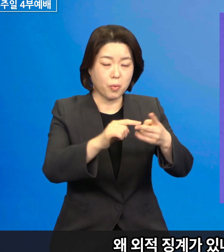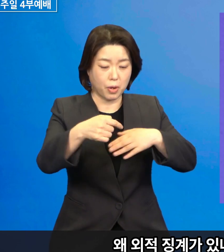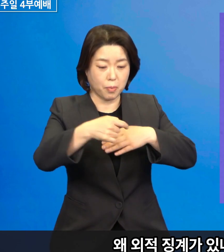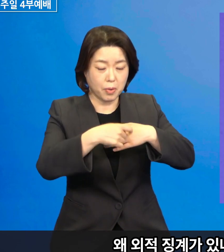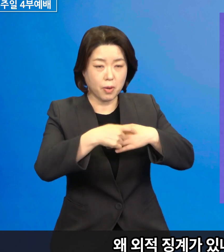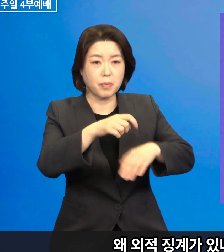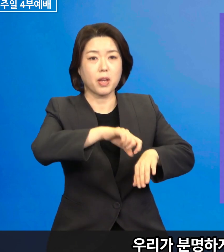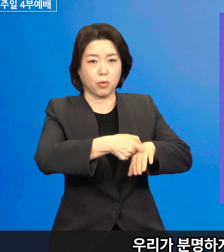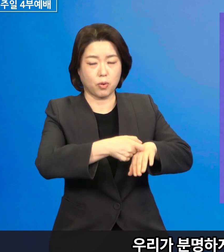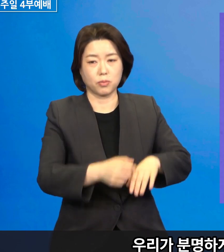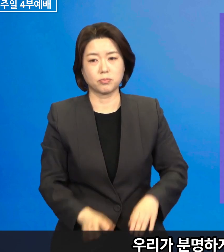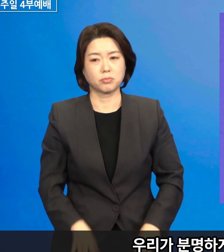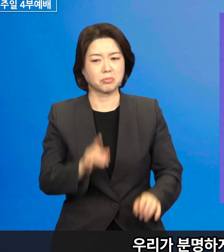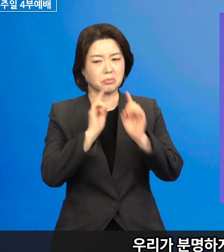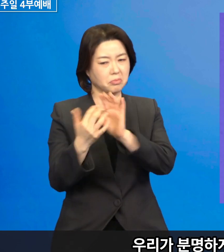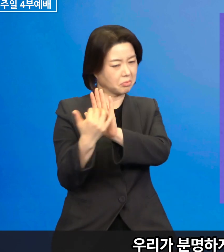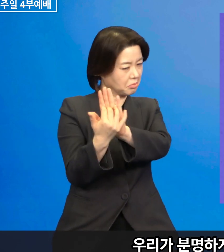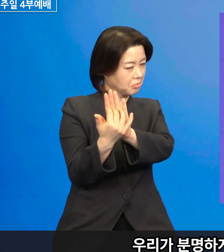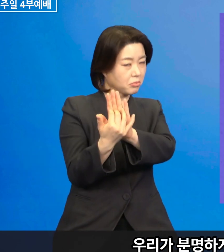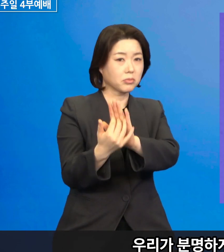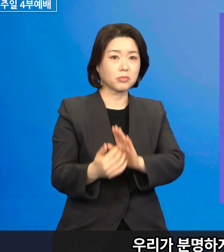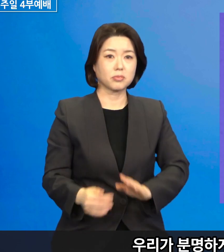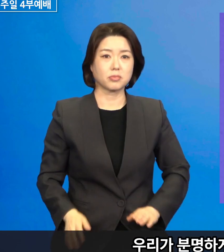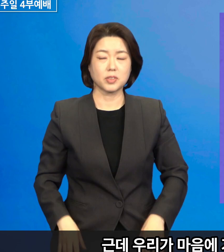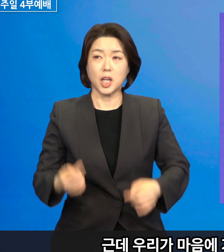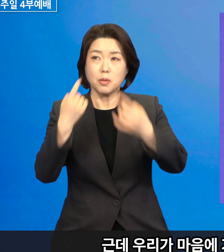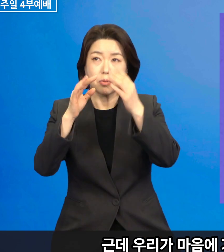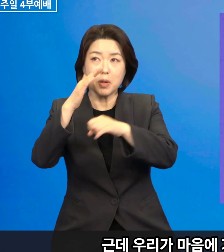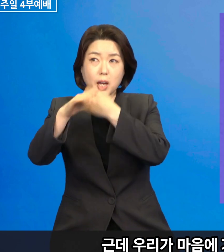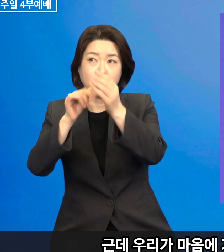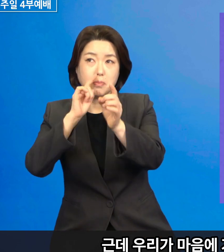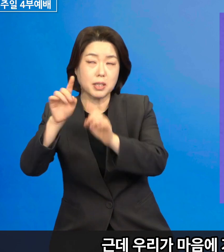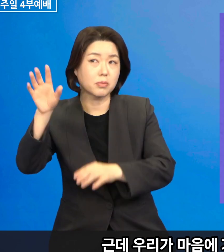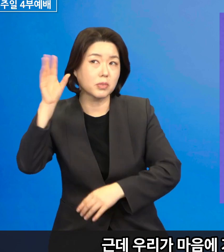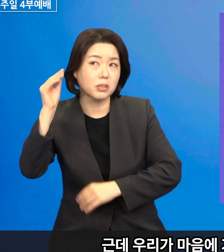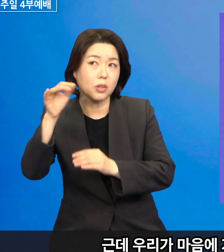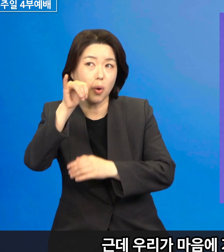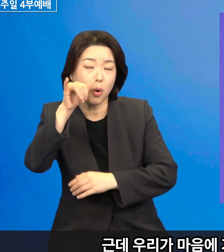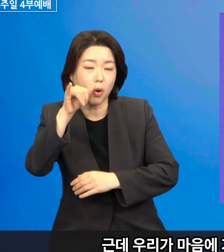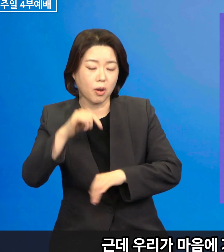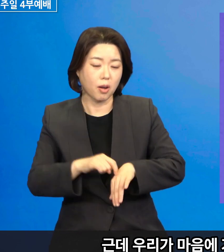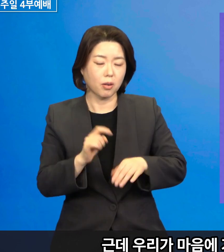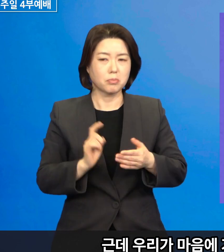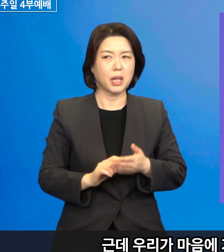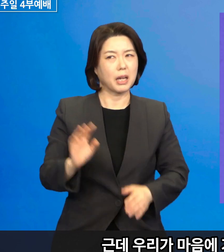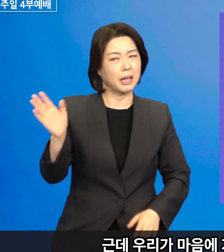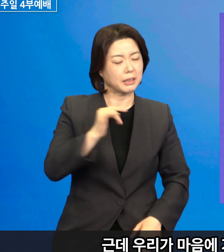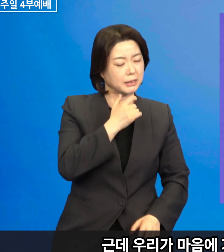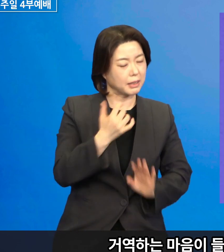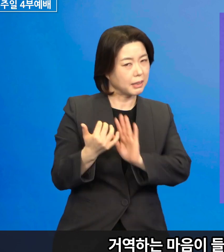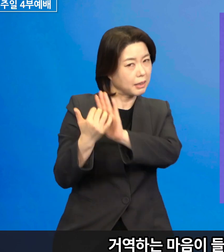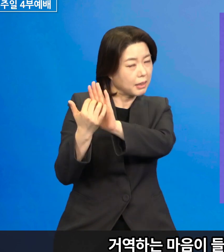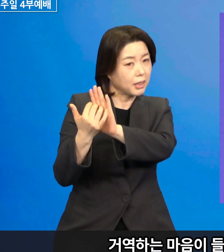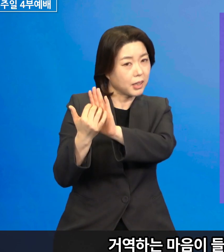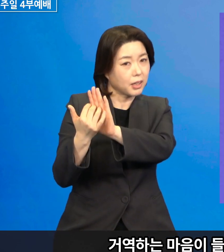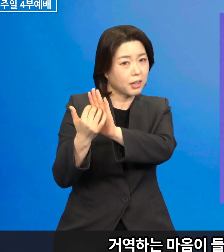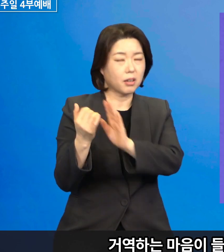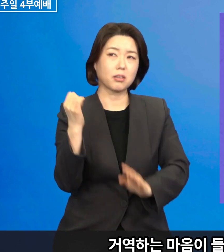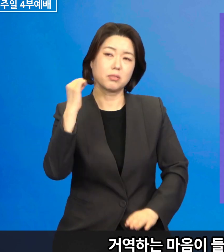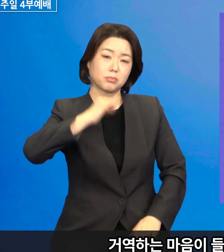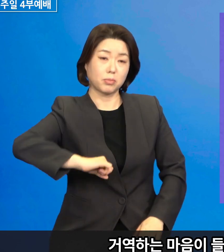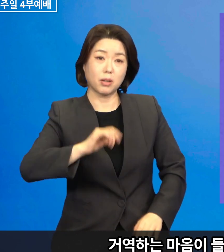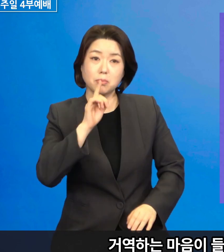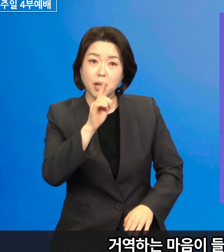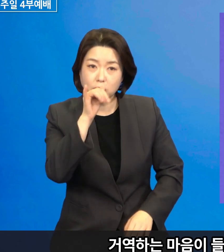때, 우리가 분명히 하나님의 말씀을 들었어요. 근데 우리가 마음에 거부하는 마음이 들어요. 거역하는 마음이